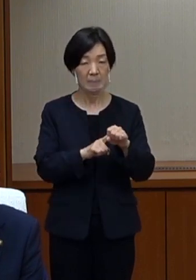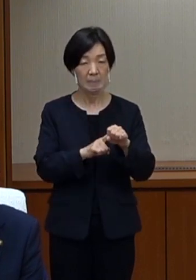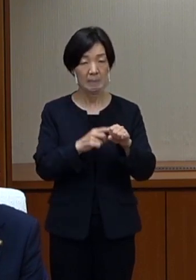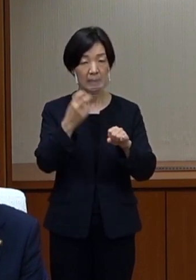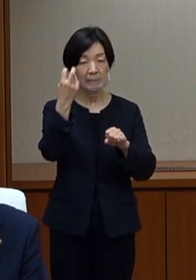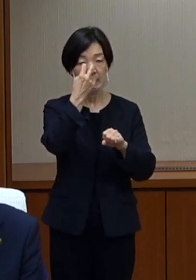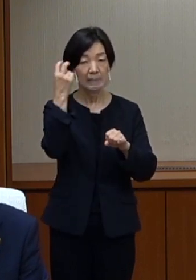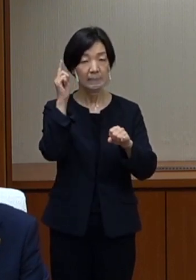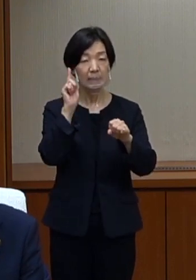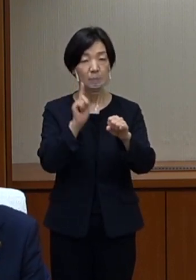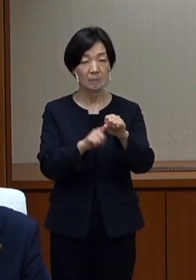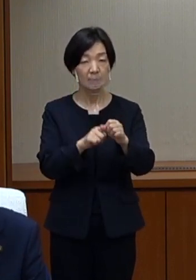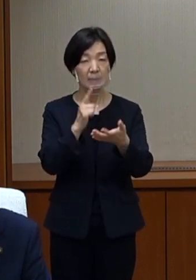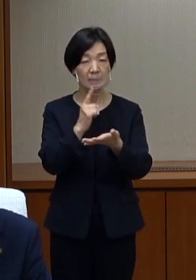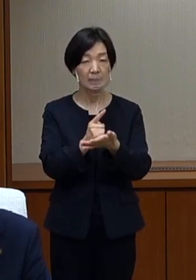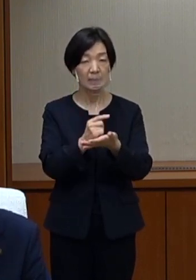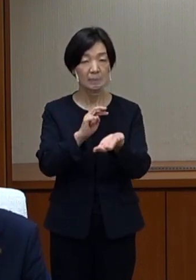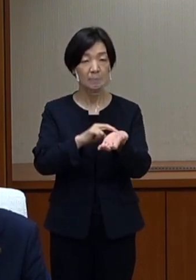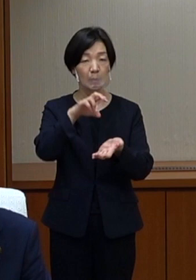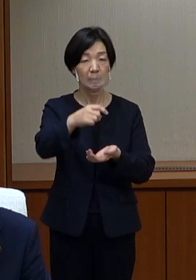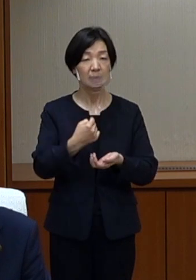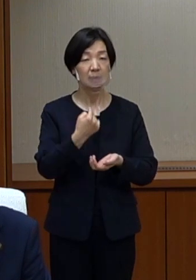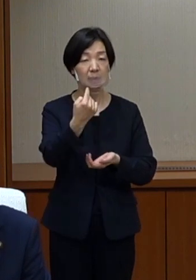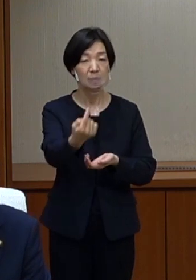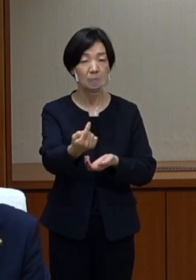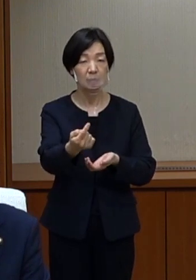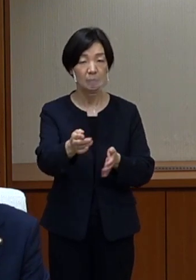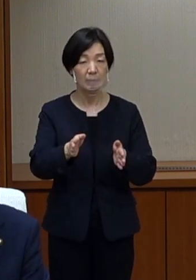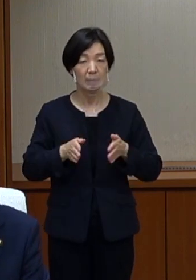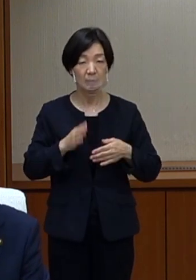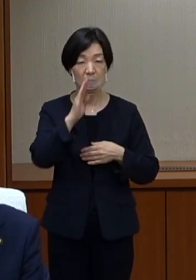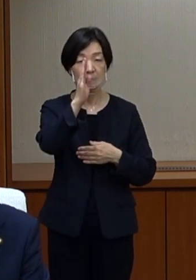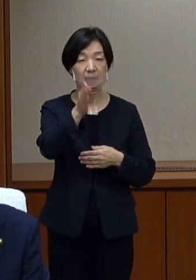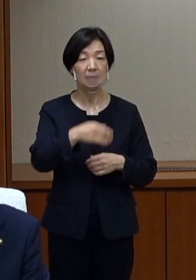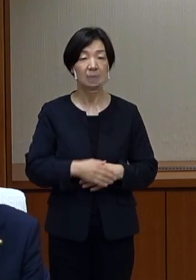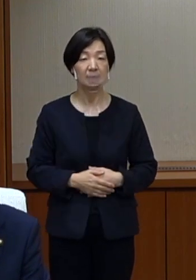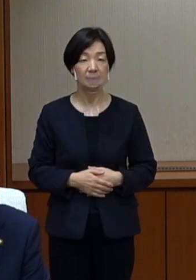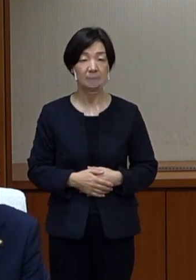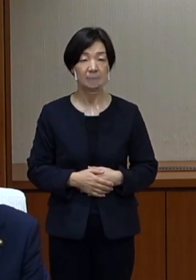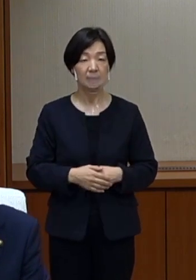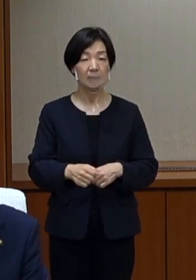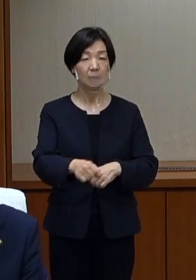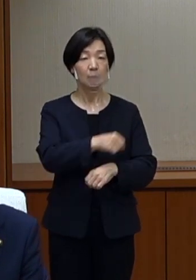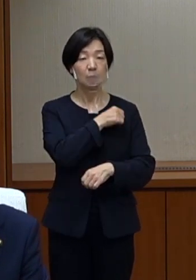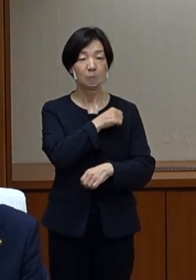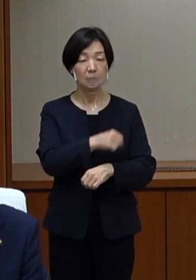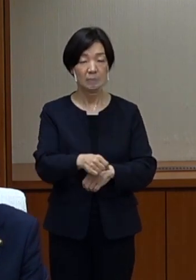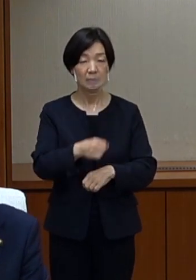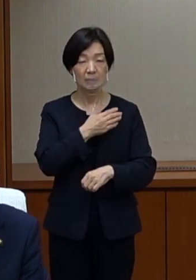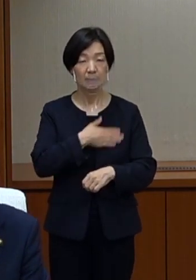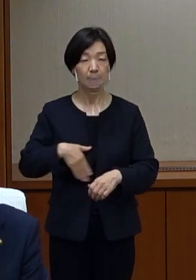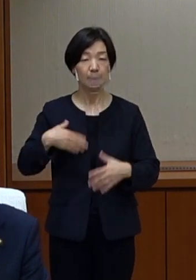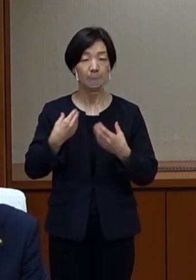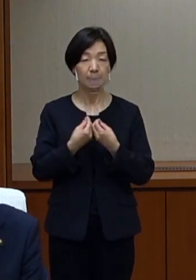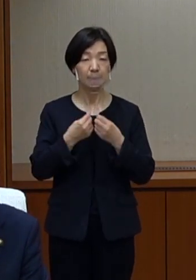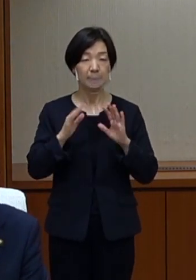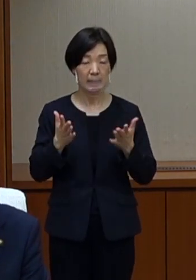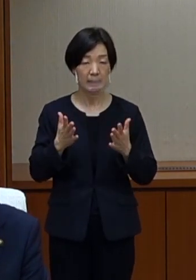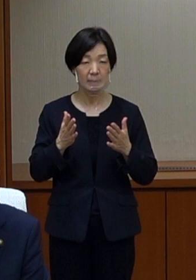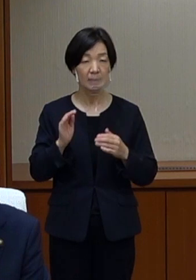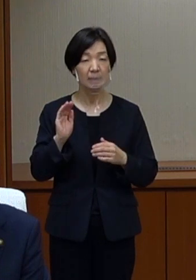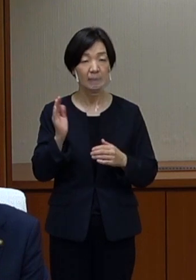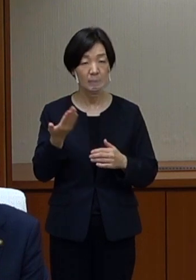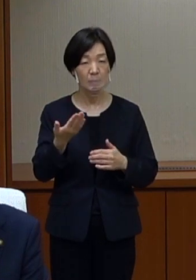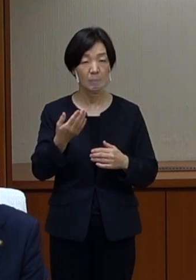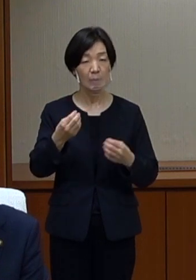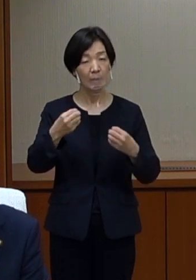控えくださるようお願いいたします。特に症状がなく感染不安を感